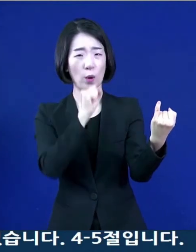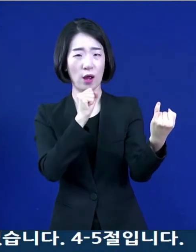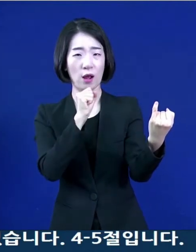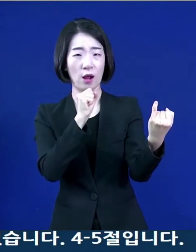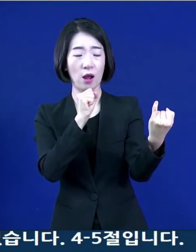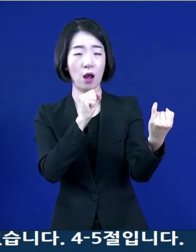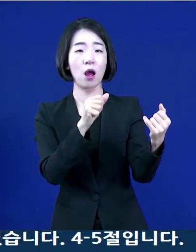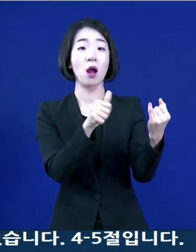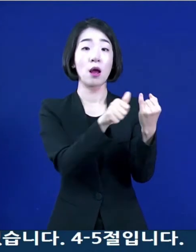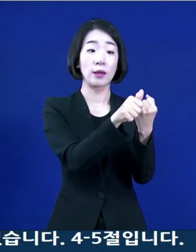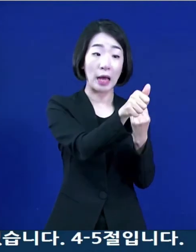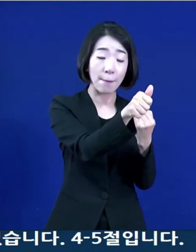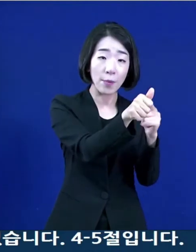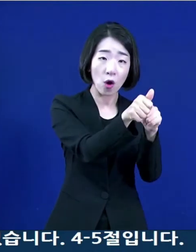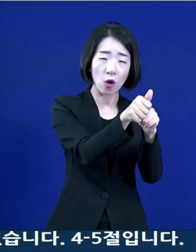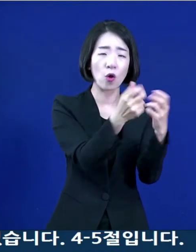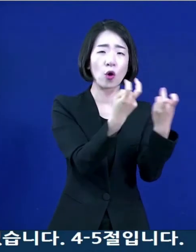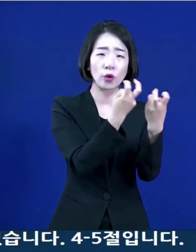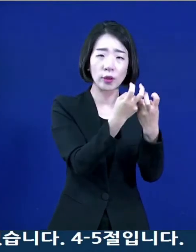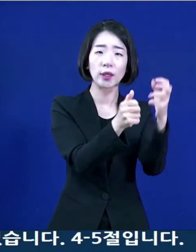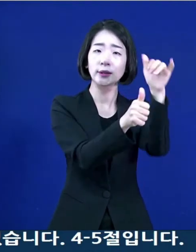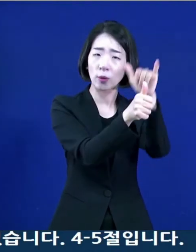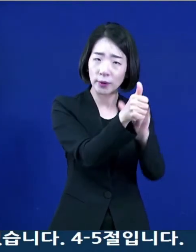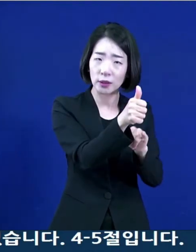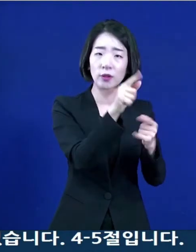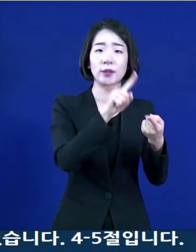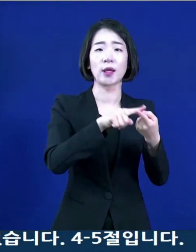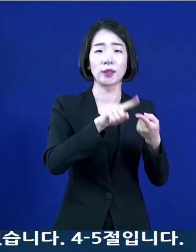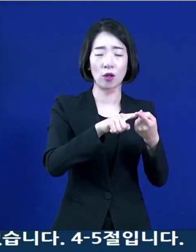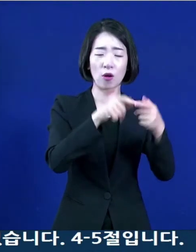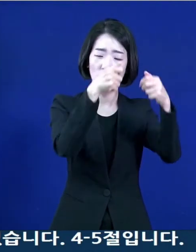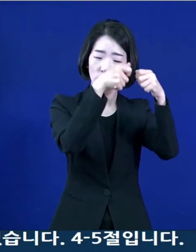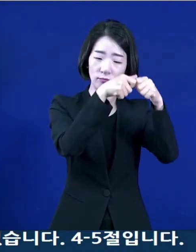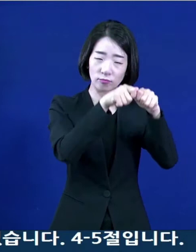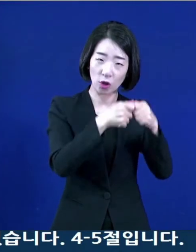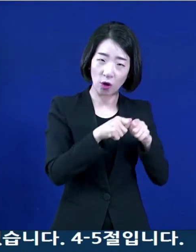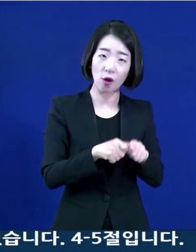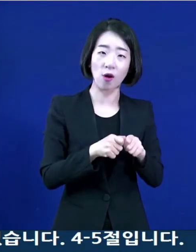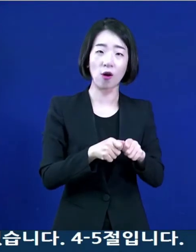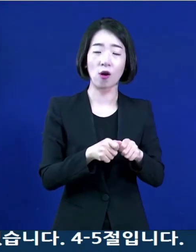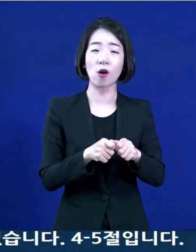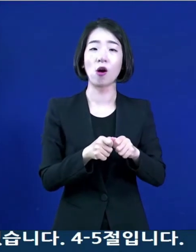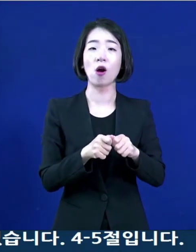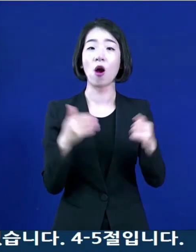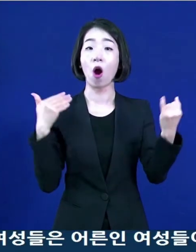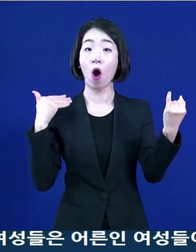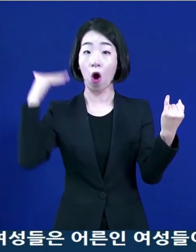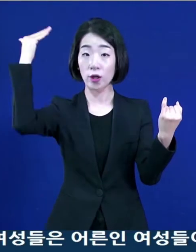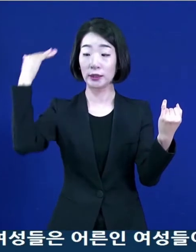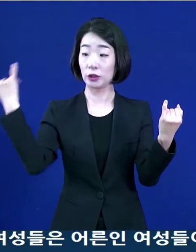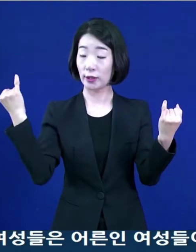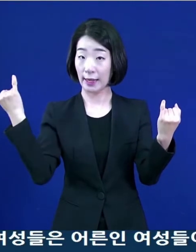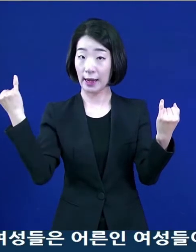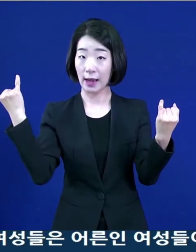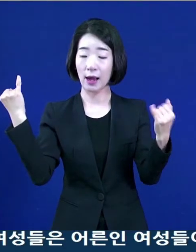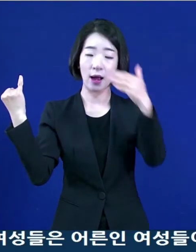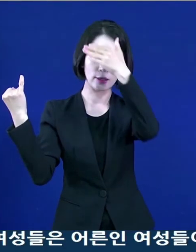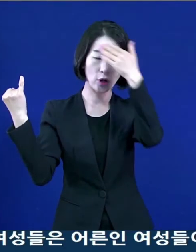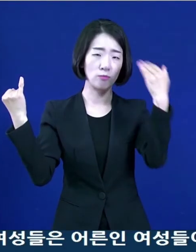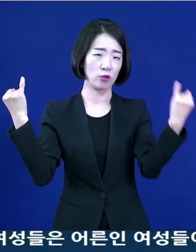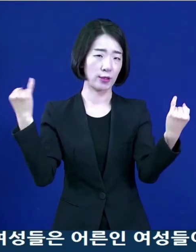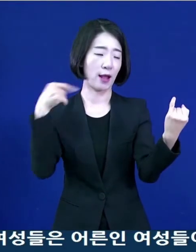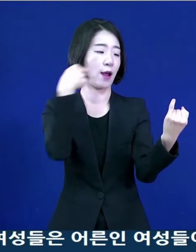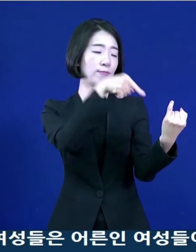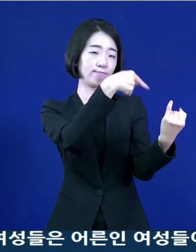어떻게 섬기고 세워야 하는가, 그 문제까지도 어른인 여성들이 젊은 여성을 가르쳐야